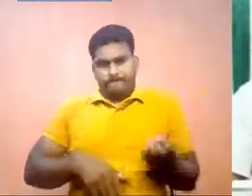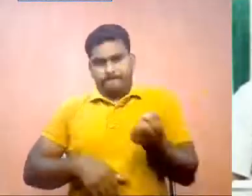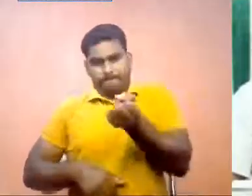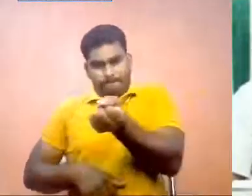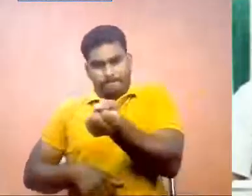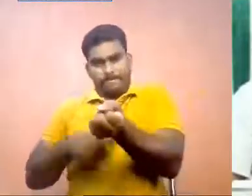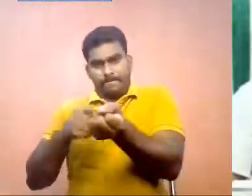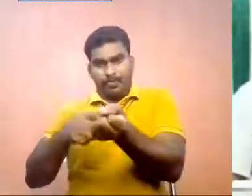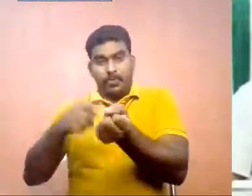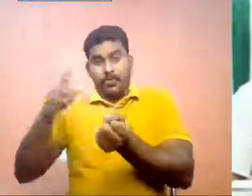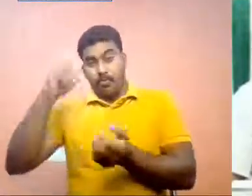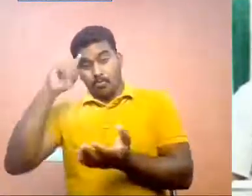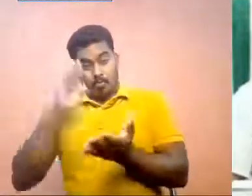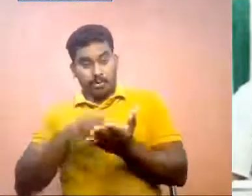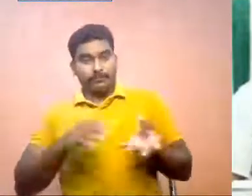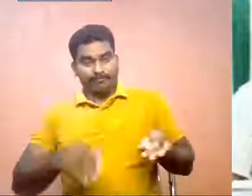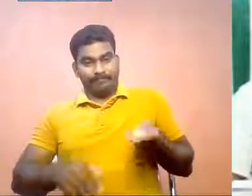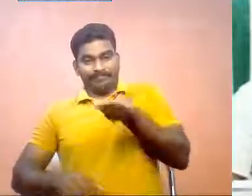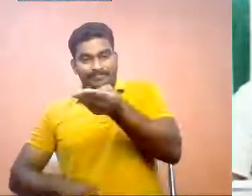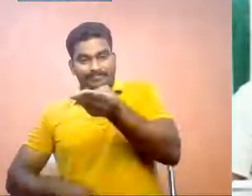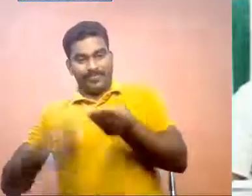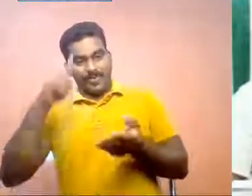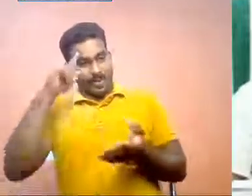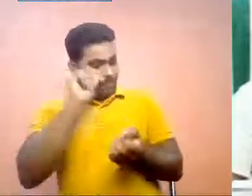അതെന്താണെന്ന് നോക്കാനും മനസ്സിലാക്കാനും